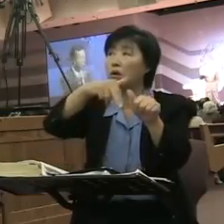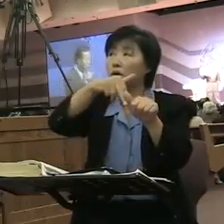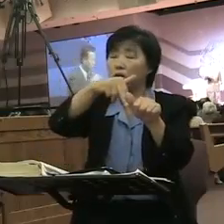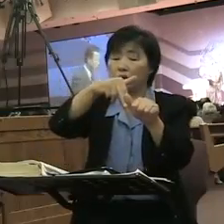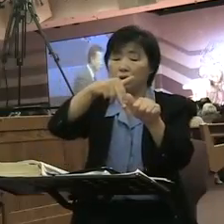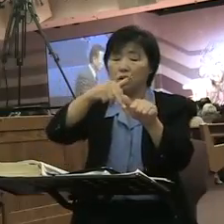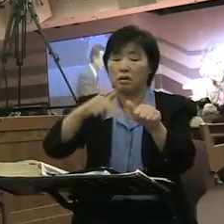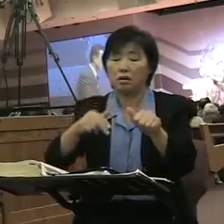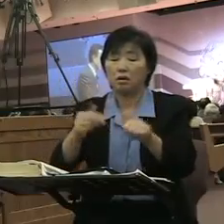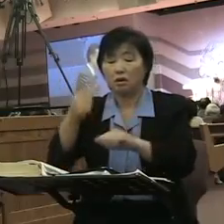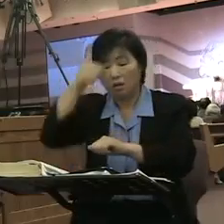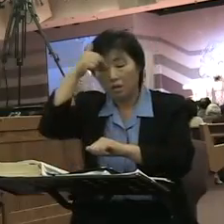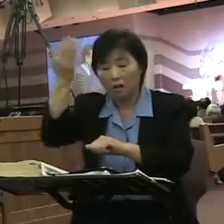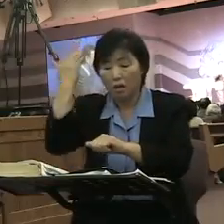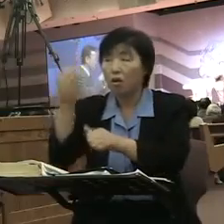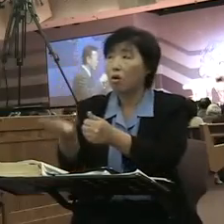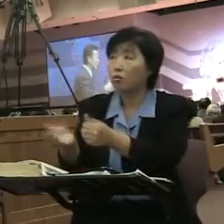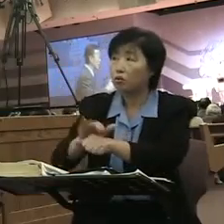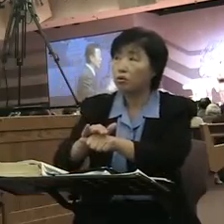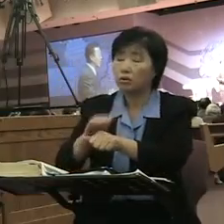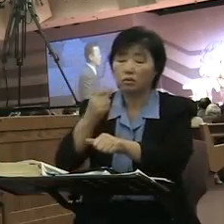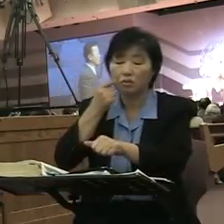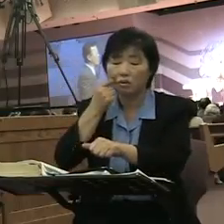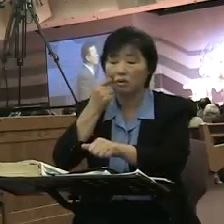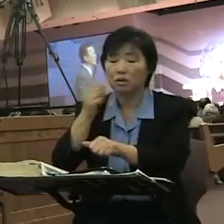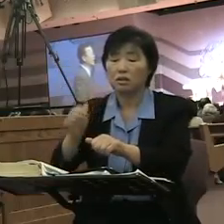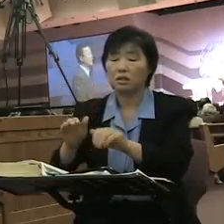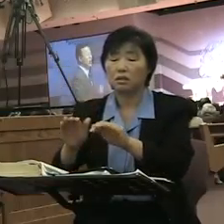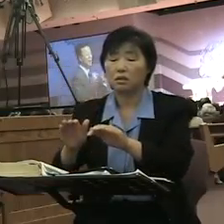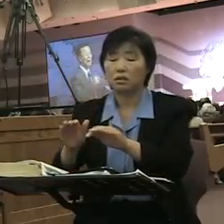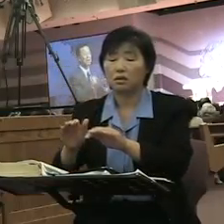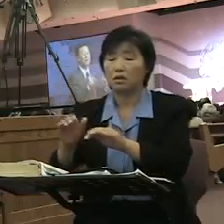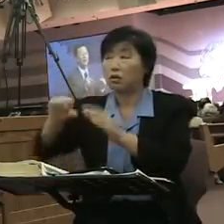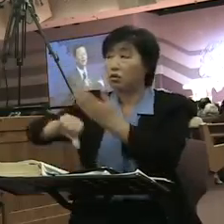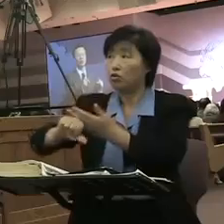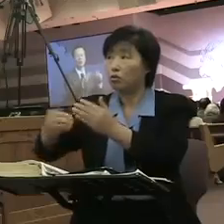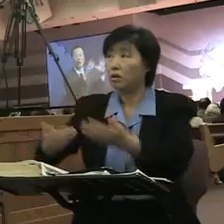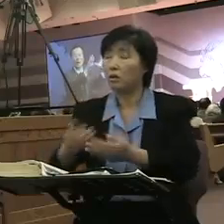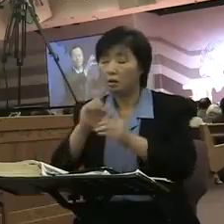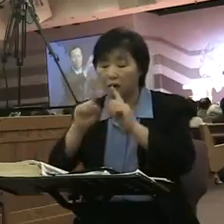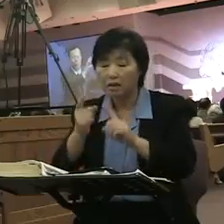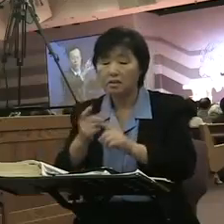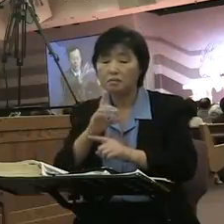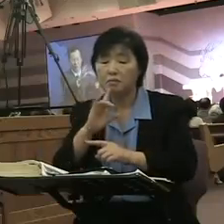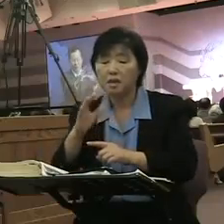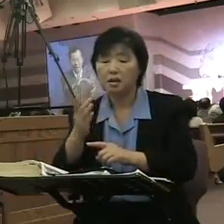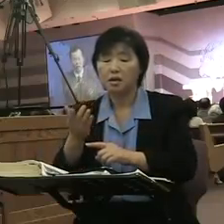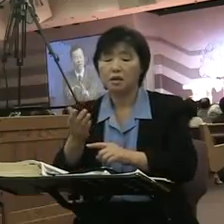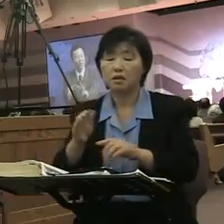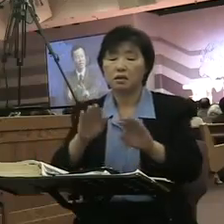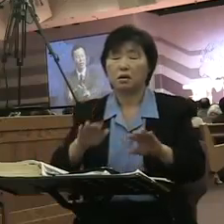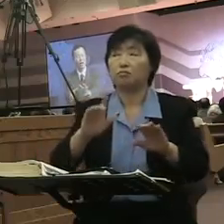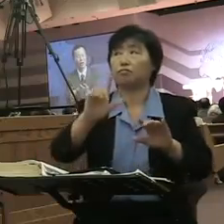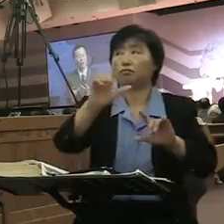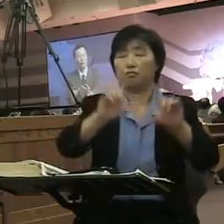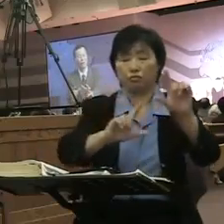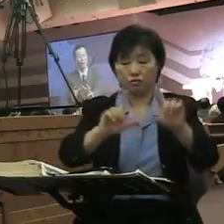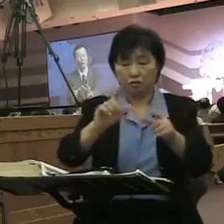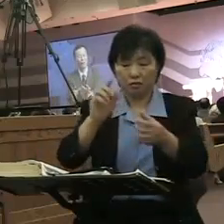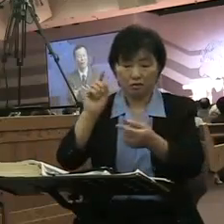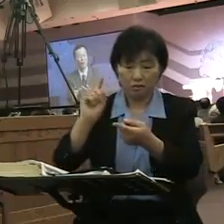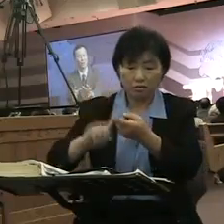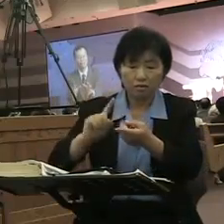옛날에는 묻히지 못해서 저주받은 것이라고 말했지만 여기 말씀하는 것은 그러한 풍습을 그대로